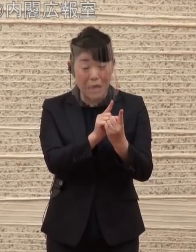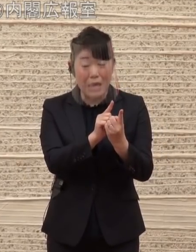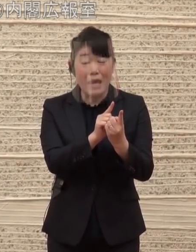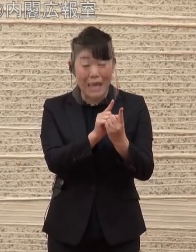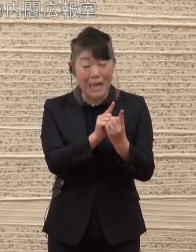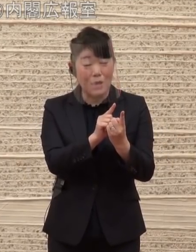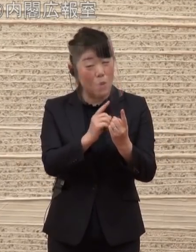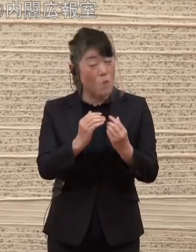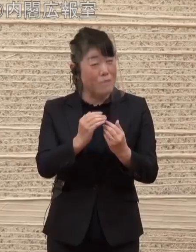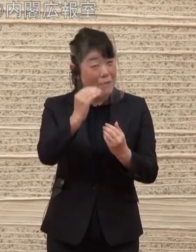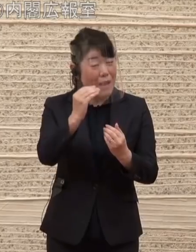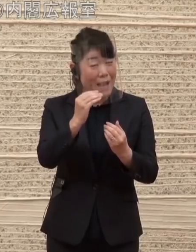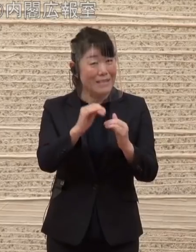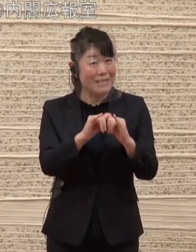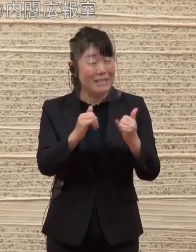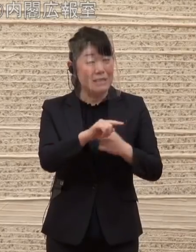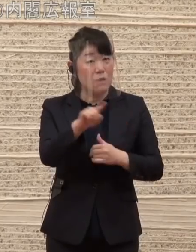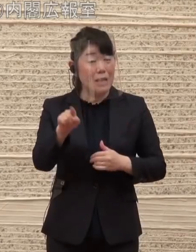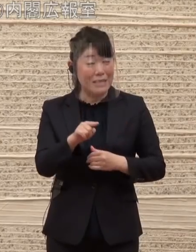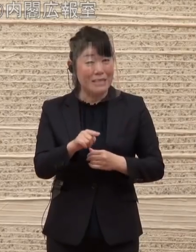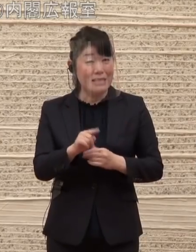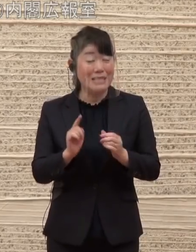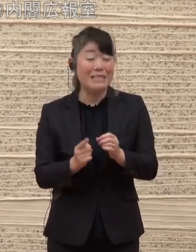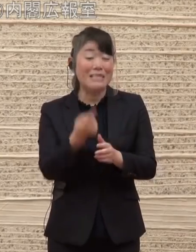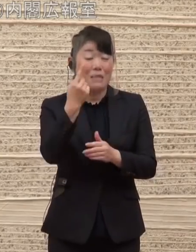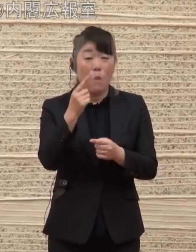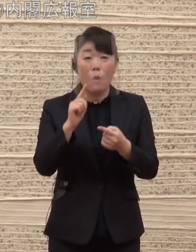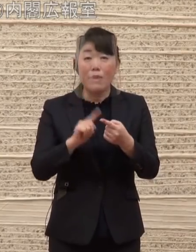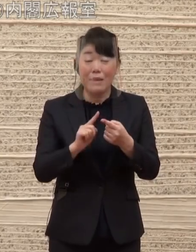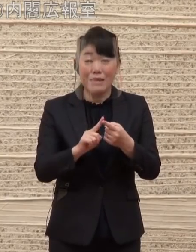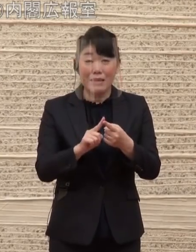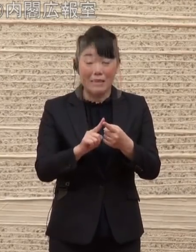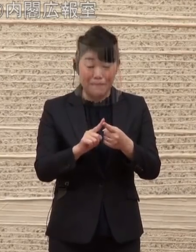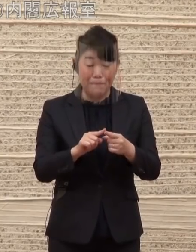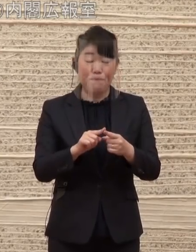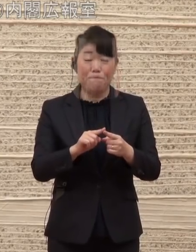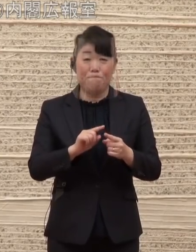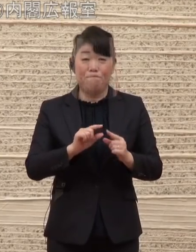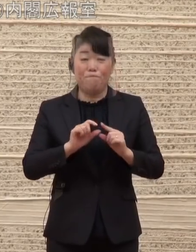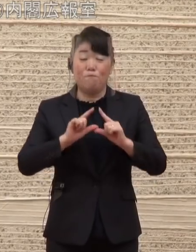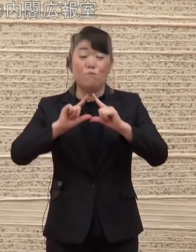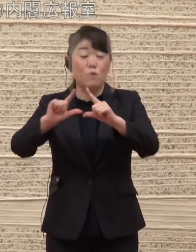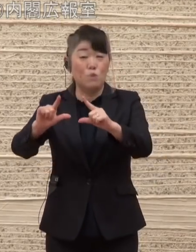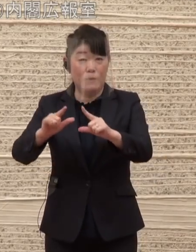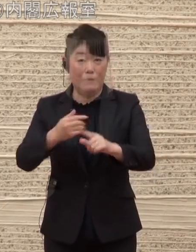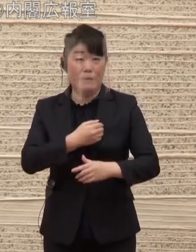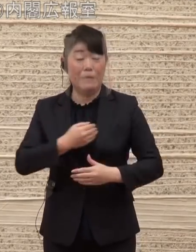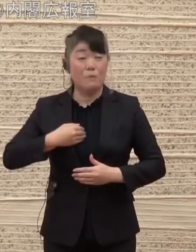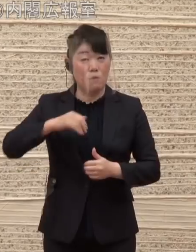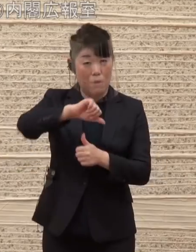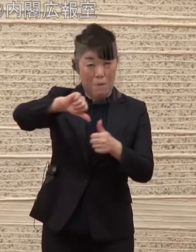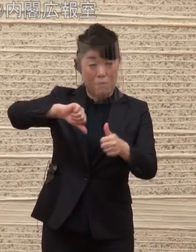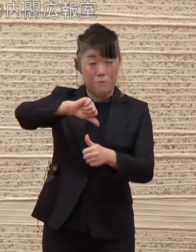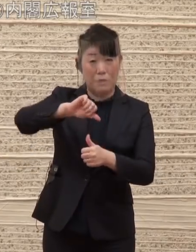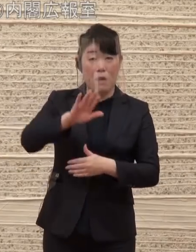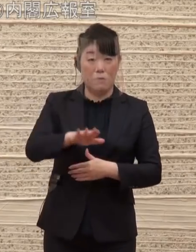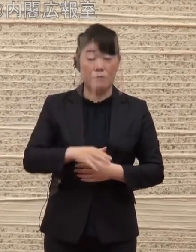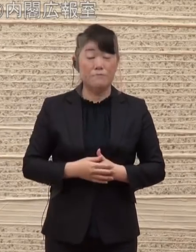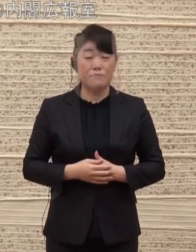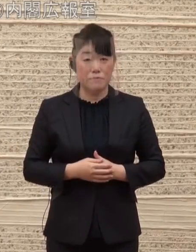象的に通知することで早期の対策につなげるアプリです